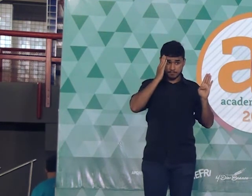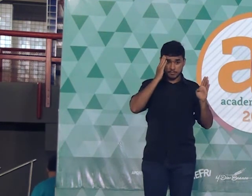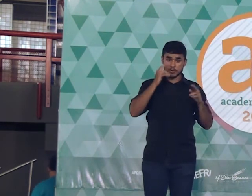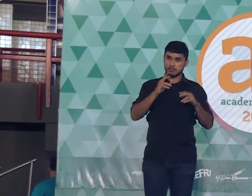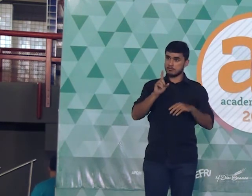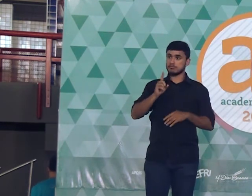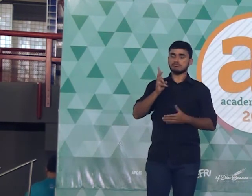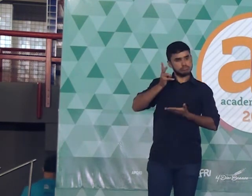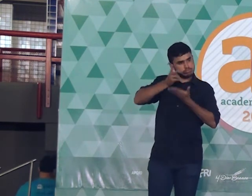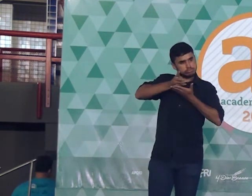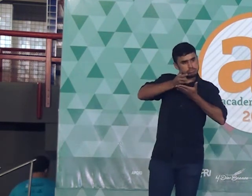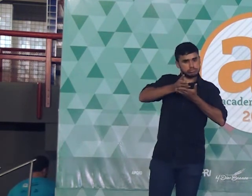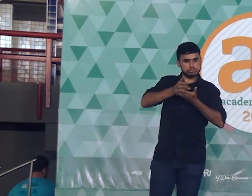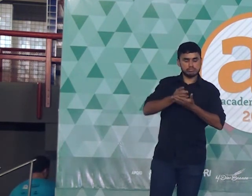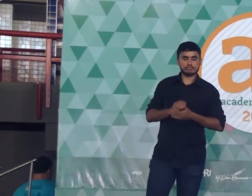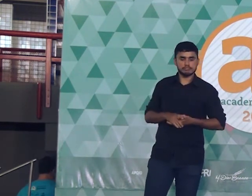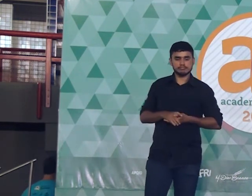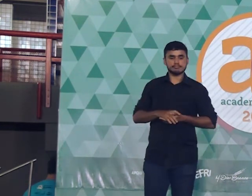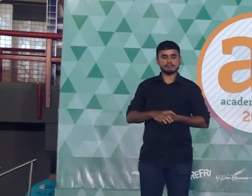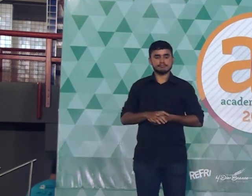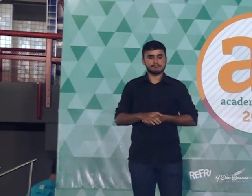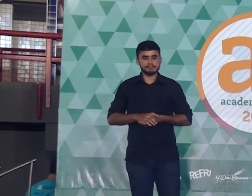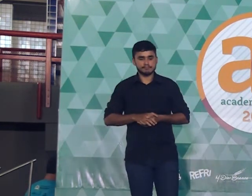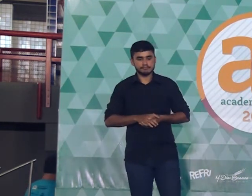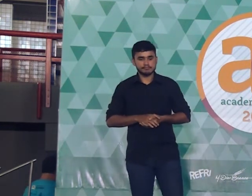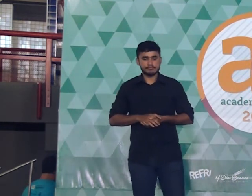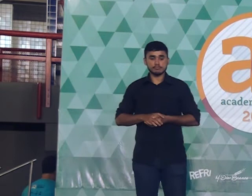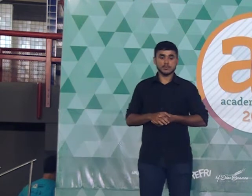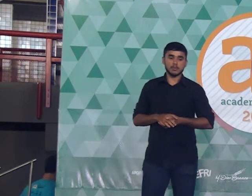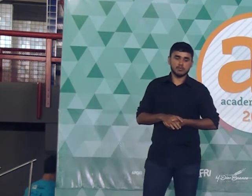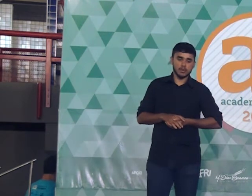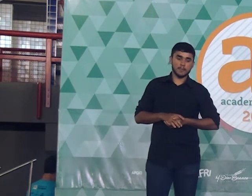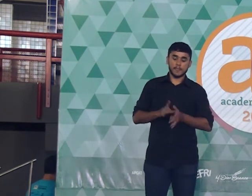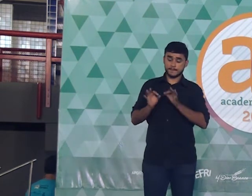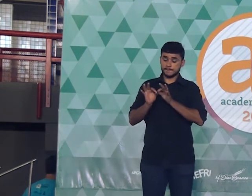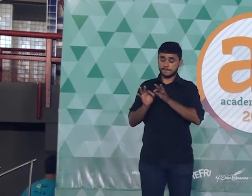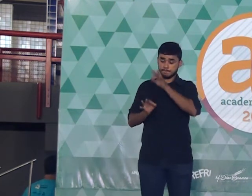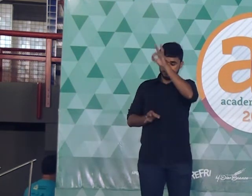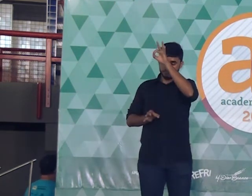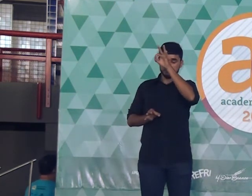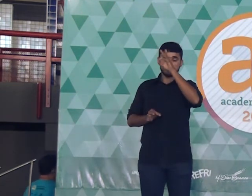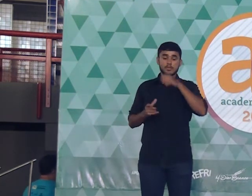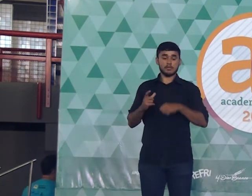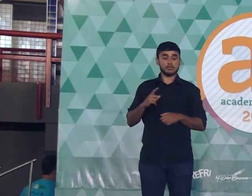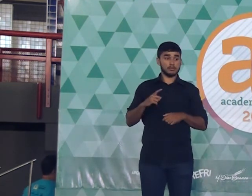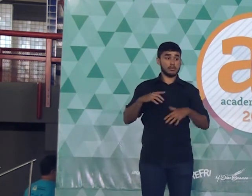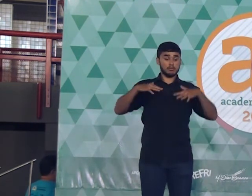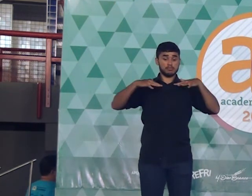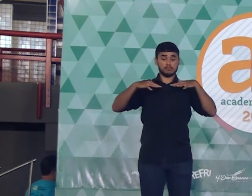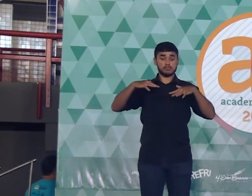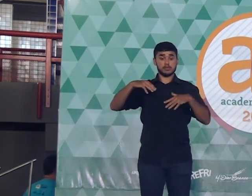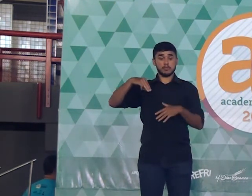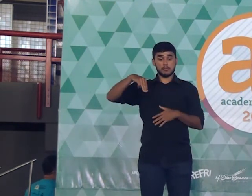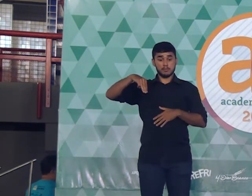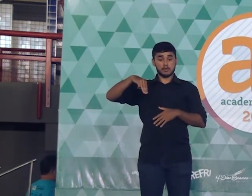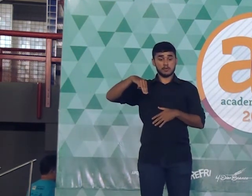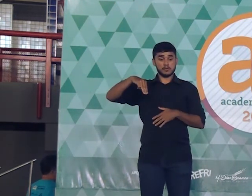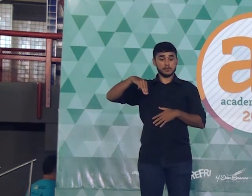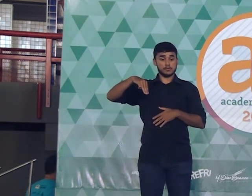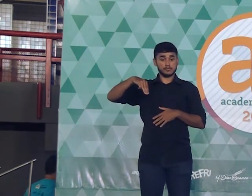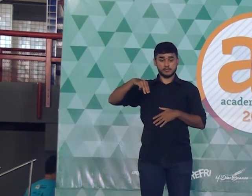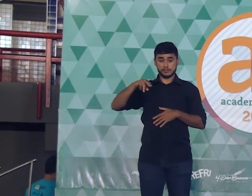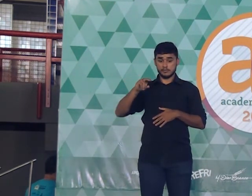não faz isso. Bom, na vertical, a gente tem movimento variado. Então eu vou usar aquela do sem soda,